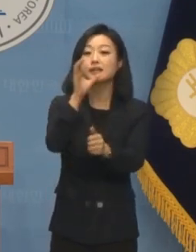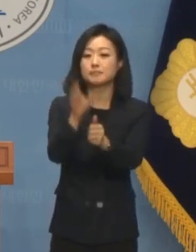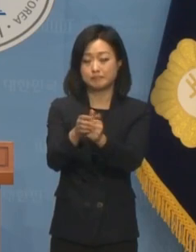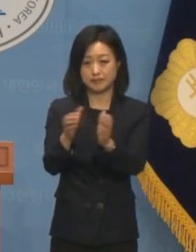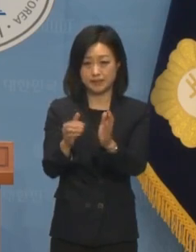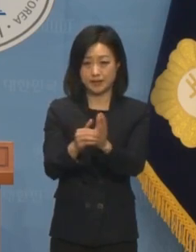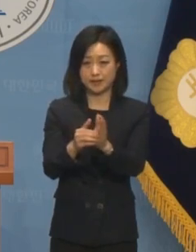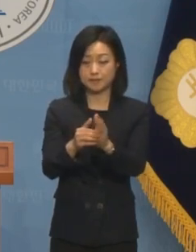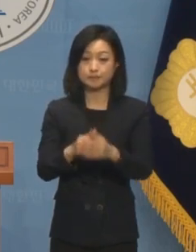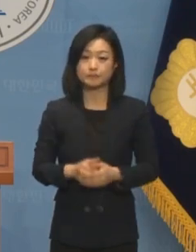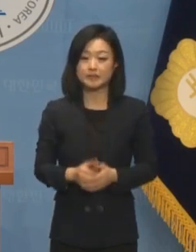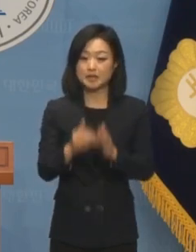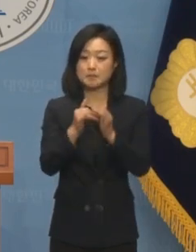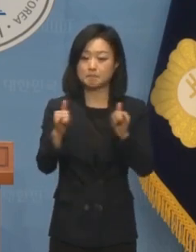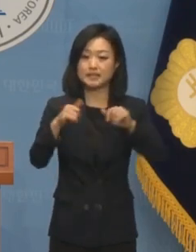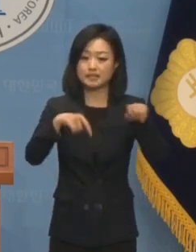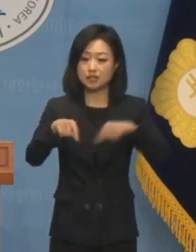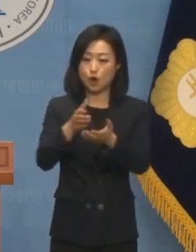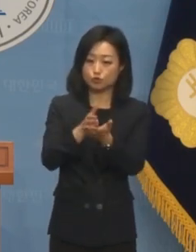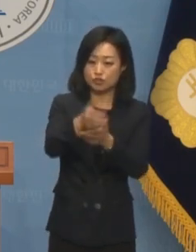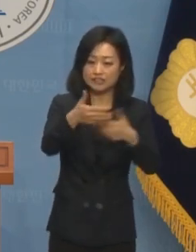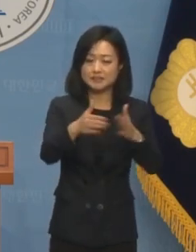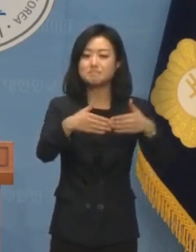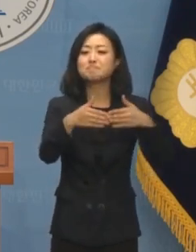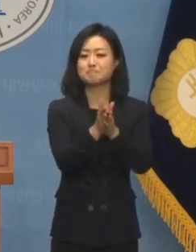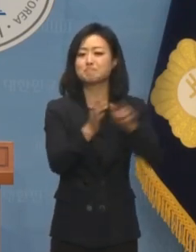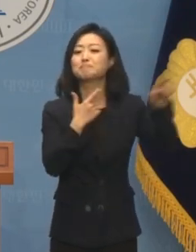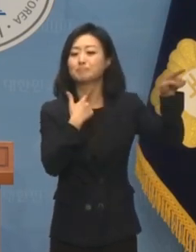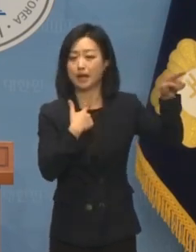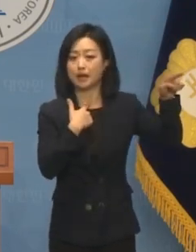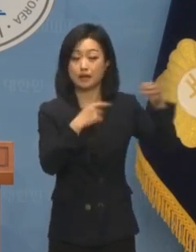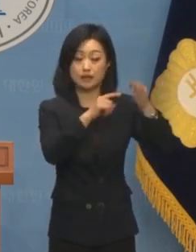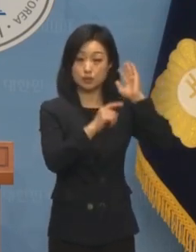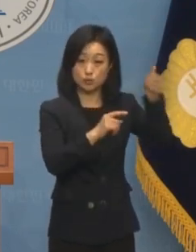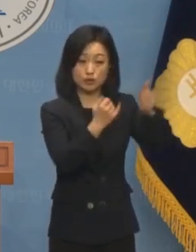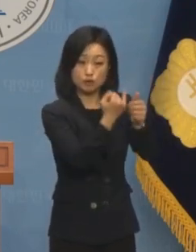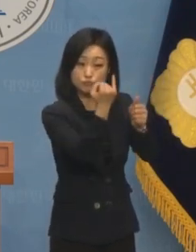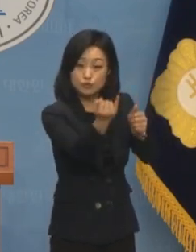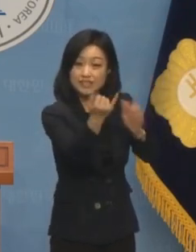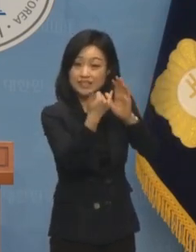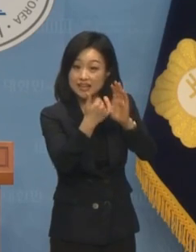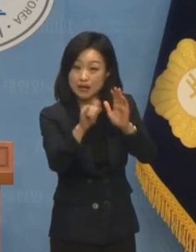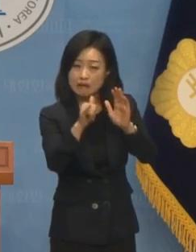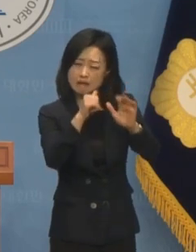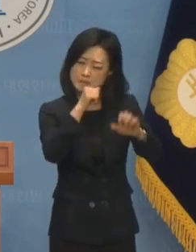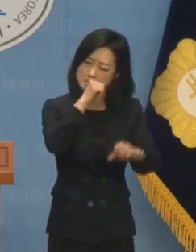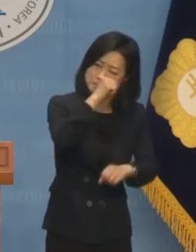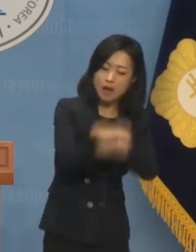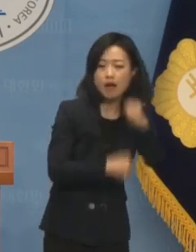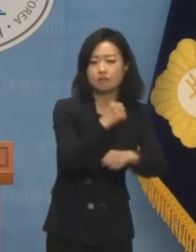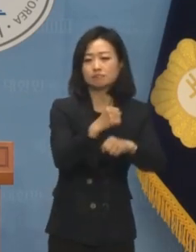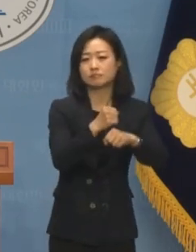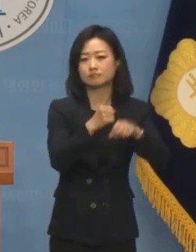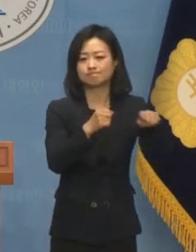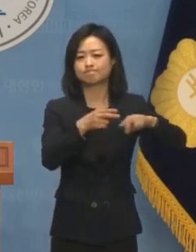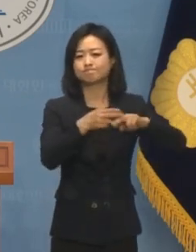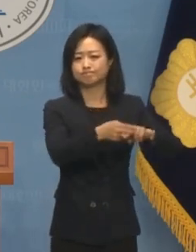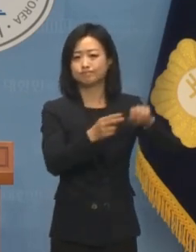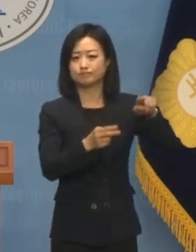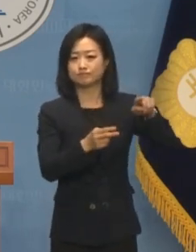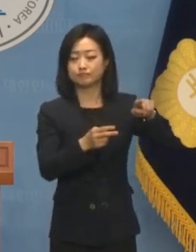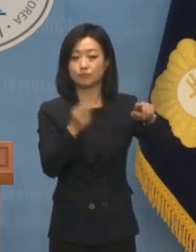이유입니다이 민정수석 씨를 없애 대통령 부인 김건희 여사 일가가 활개를 치게 놔두고 제